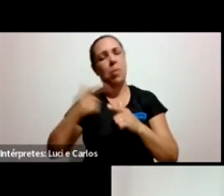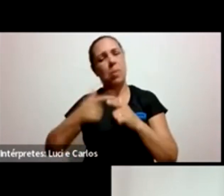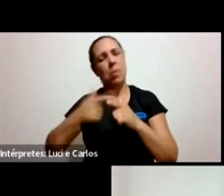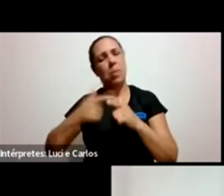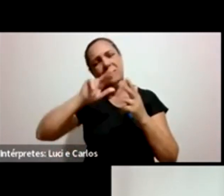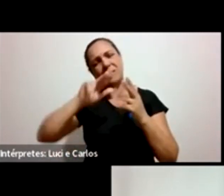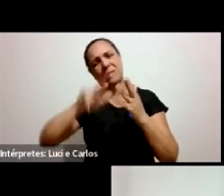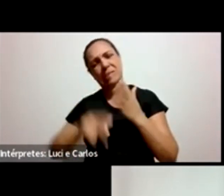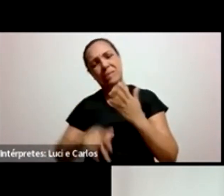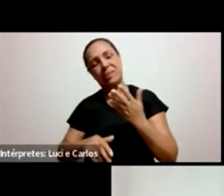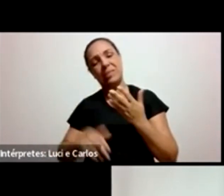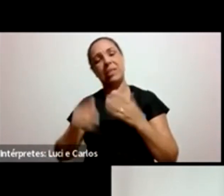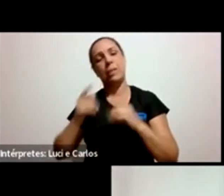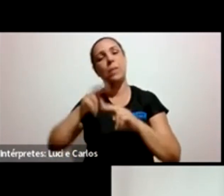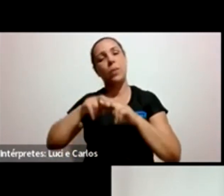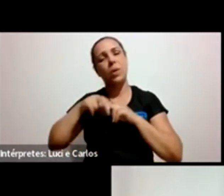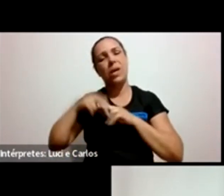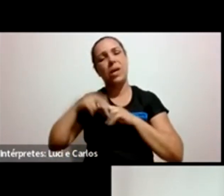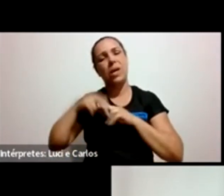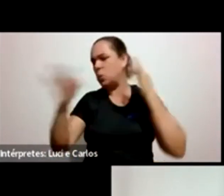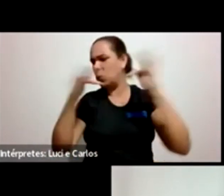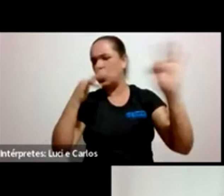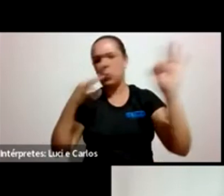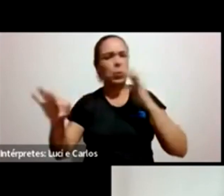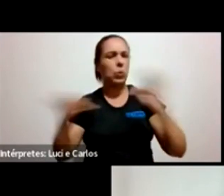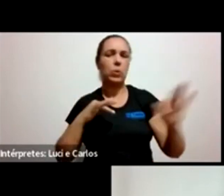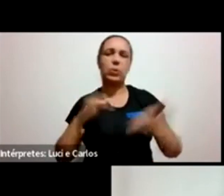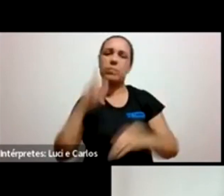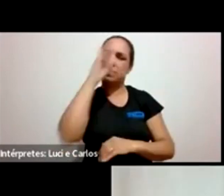olha, muito obrigado a todos pelo sucesso dessa